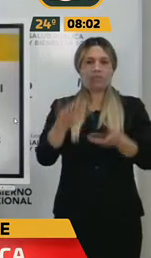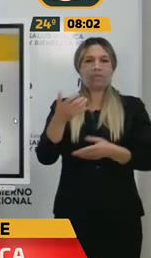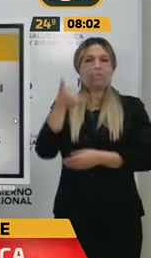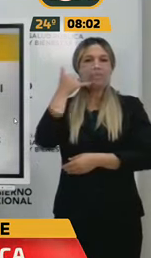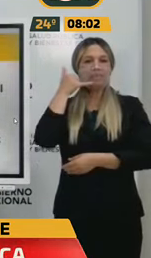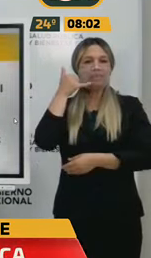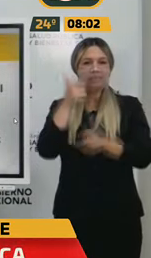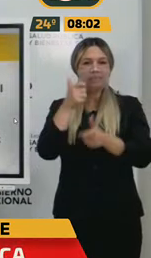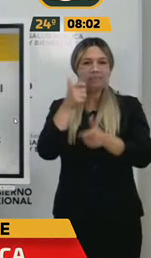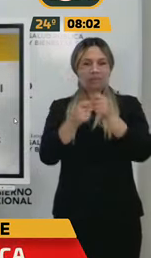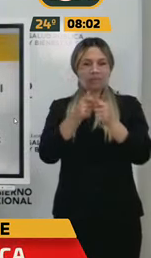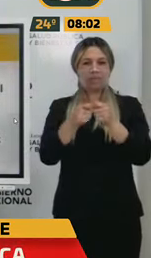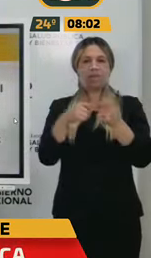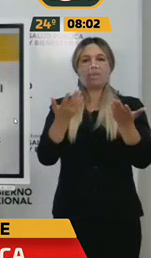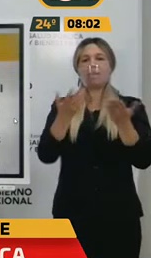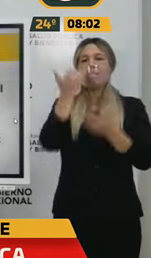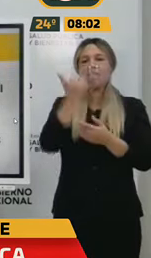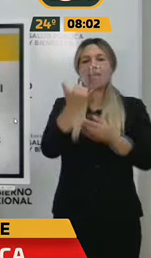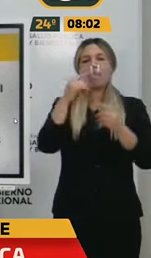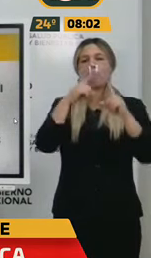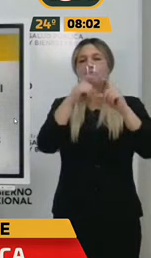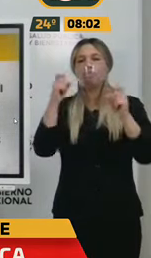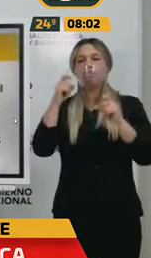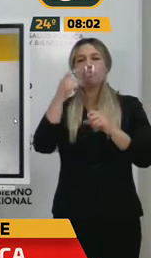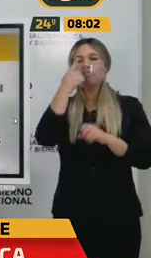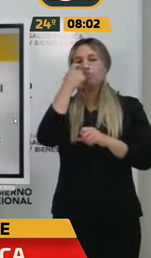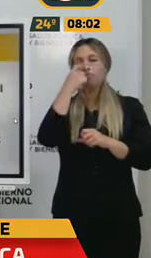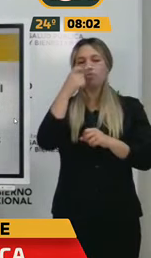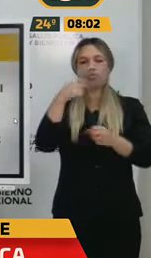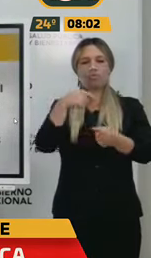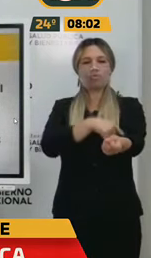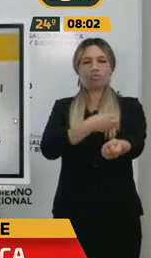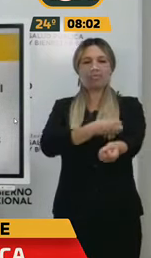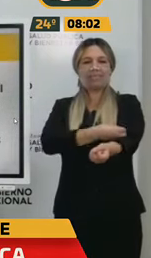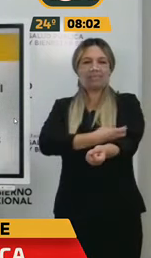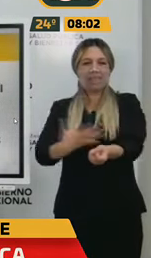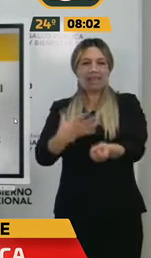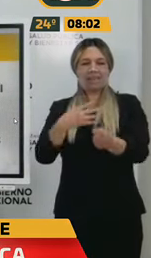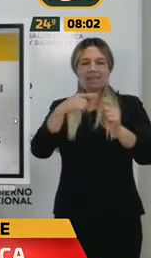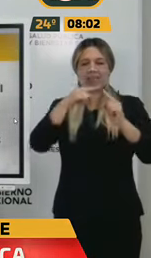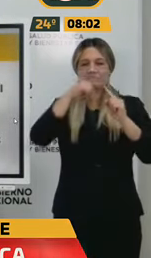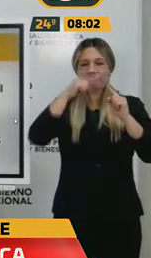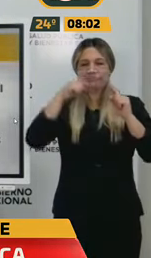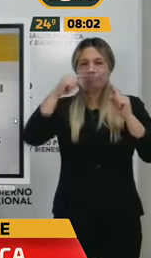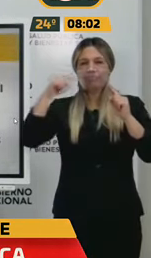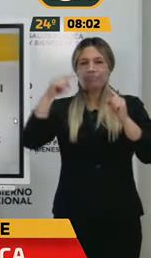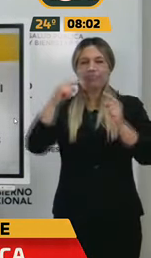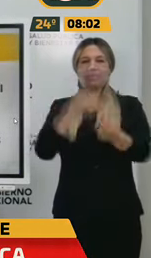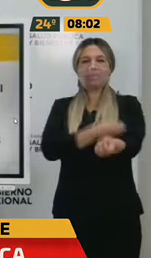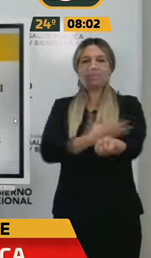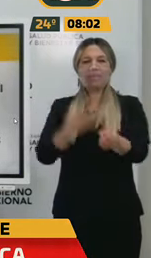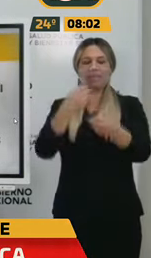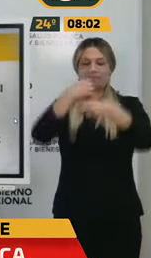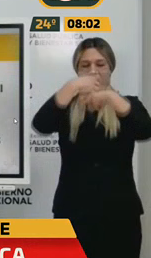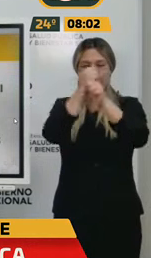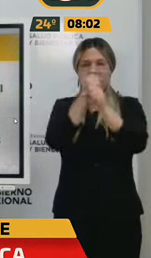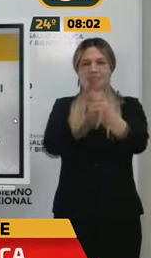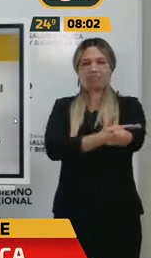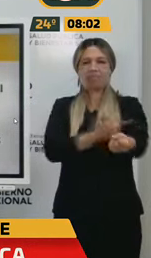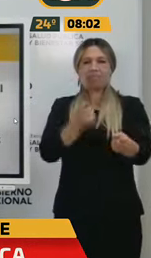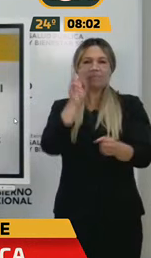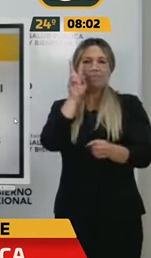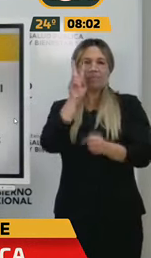celulares, en glucómetros, en detectores de la hemoglobina glicada, que es un análisis laboratorial que nos